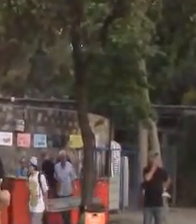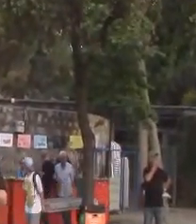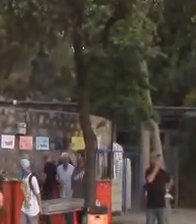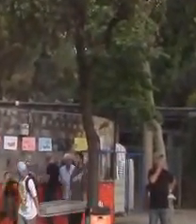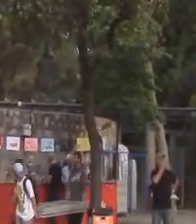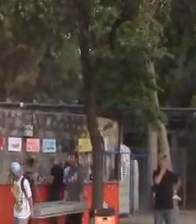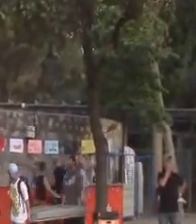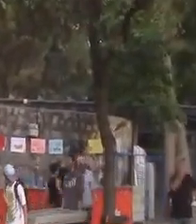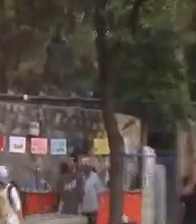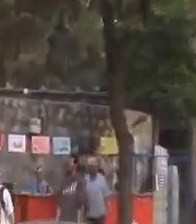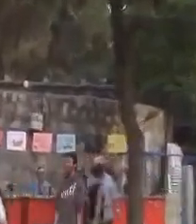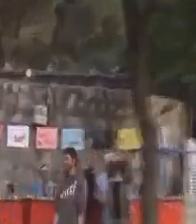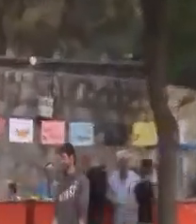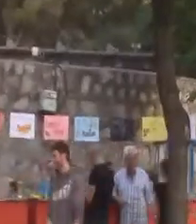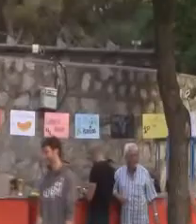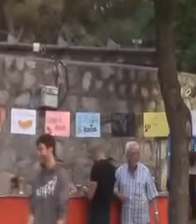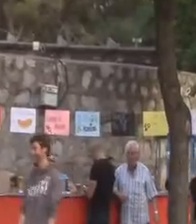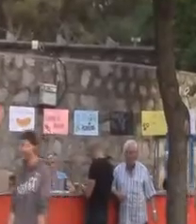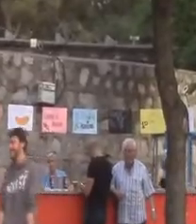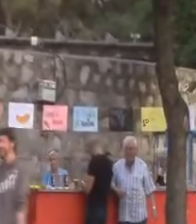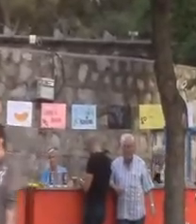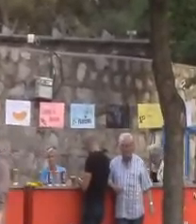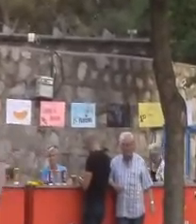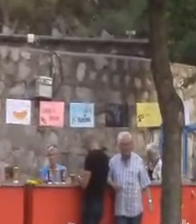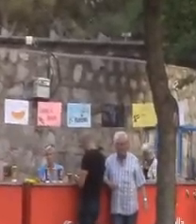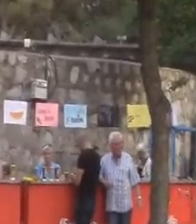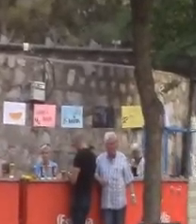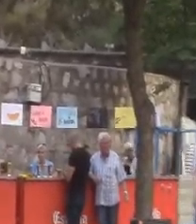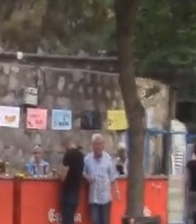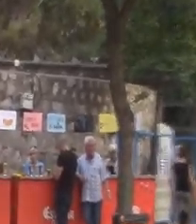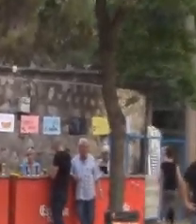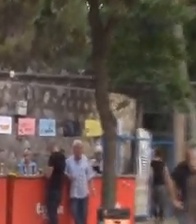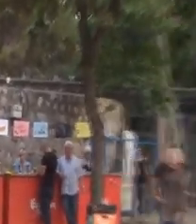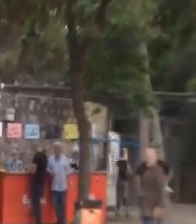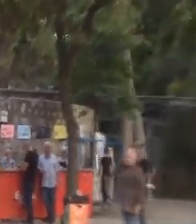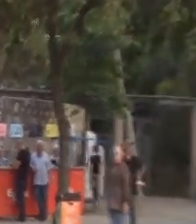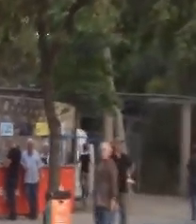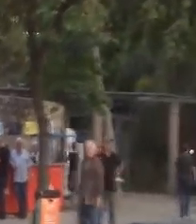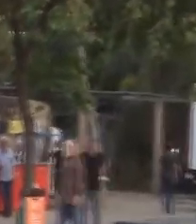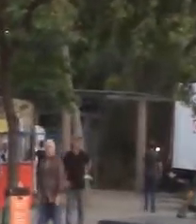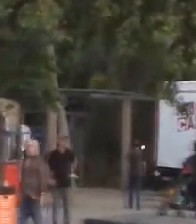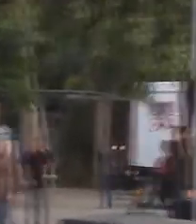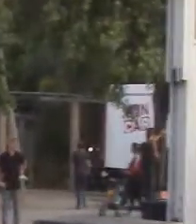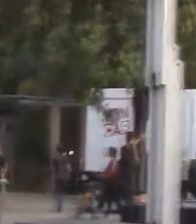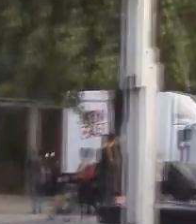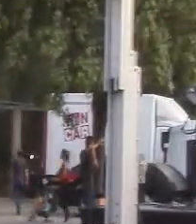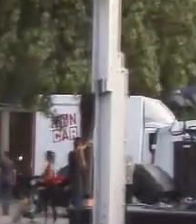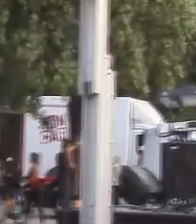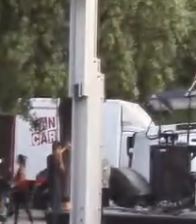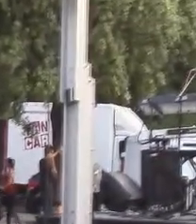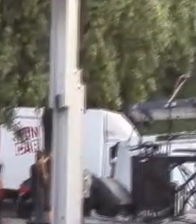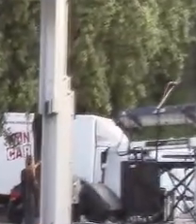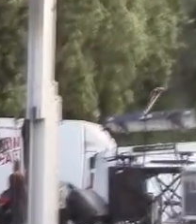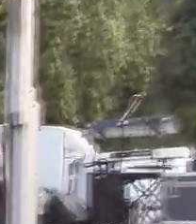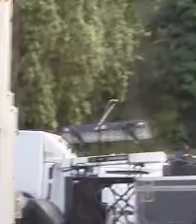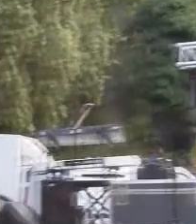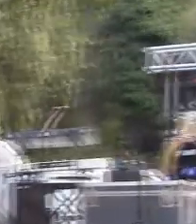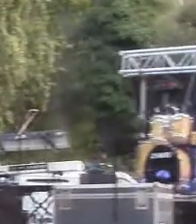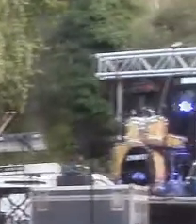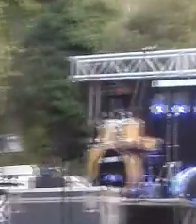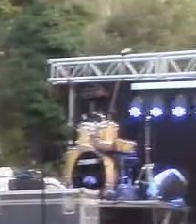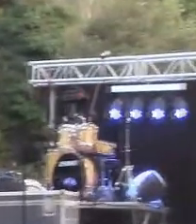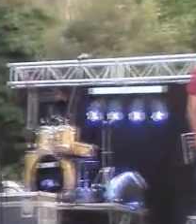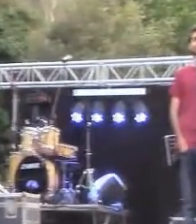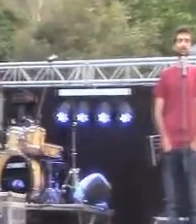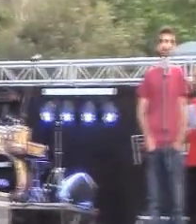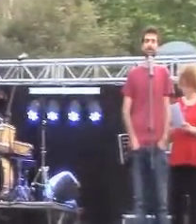I res més, no sé, presentar-vos també la pregonera, que és avui la protagonista d'avui, que és la Conxa, que és, bueno, és veïna del barri,